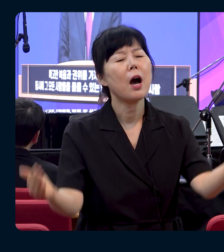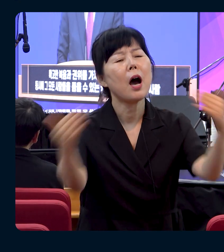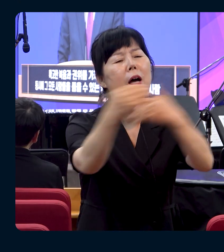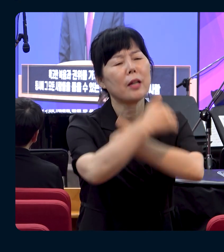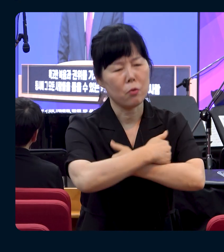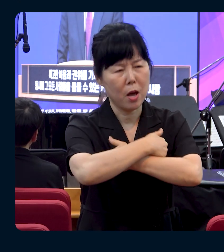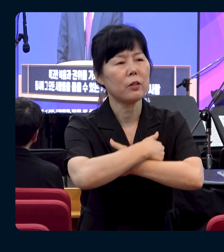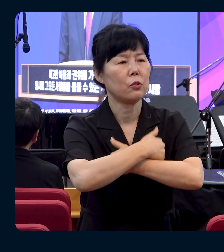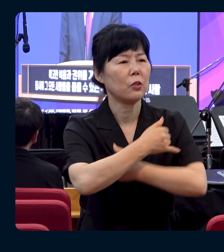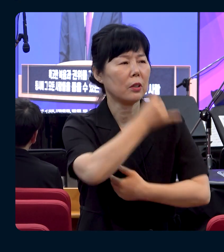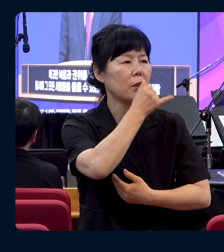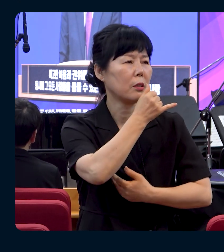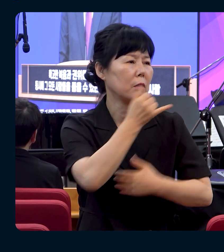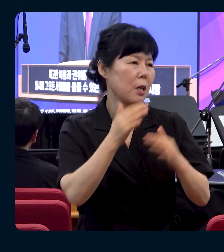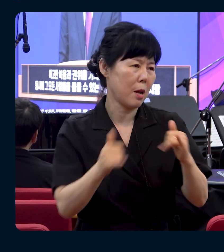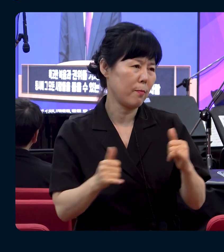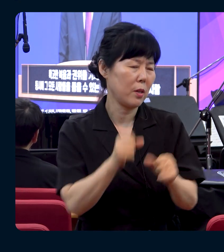한다.